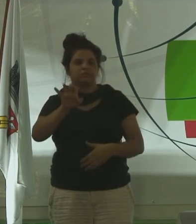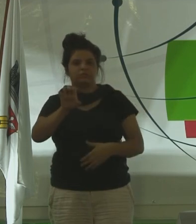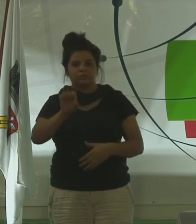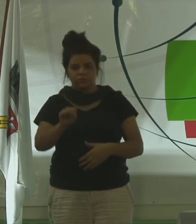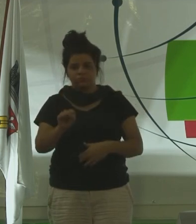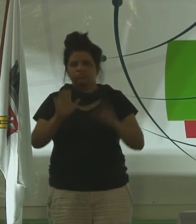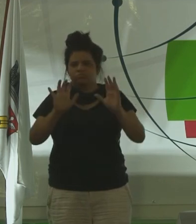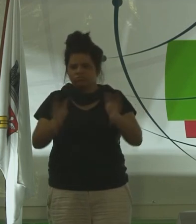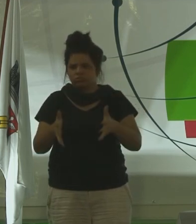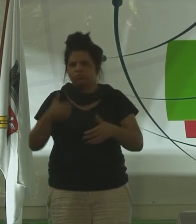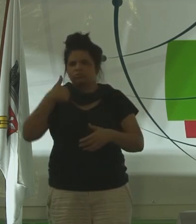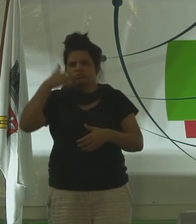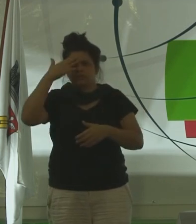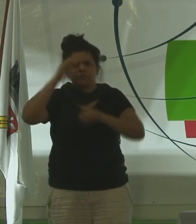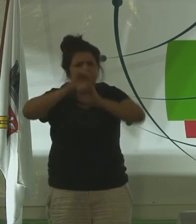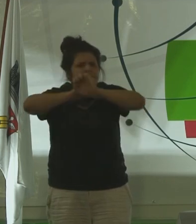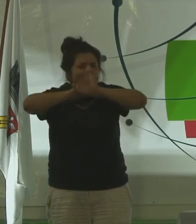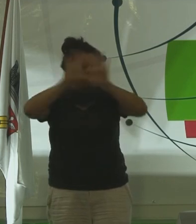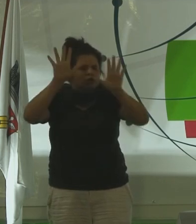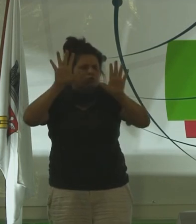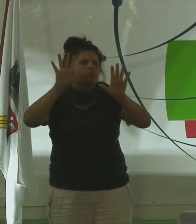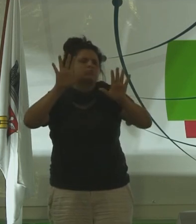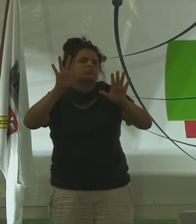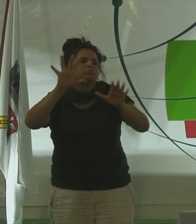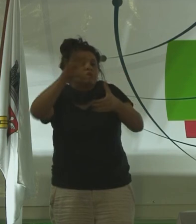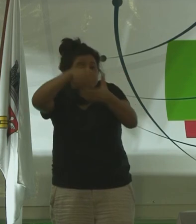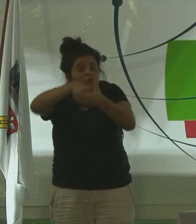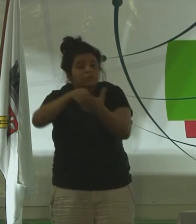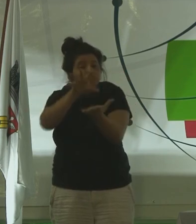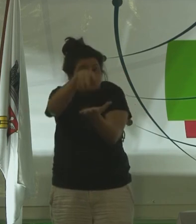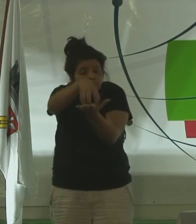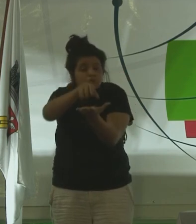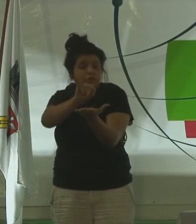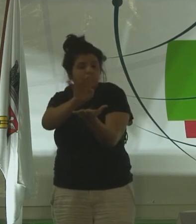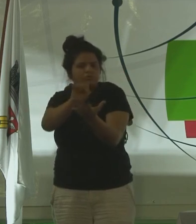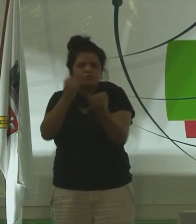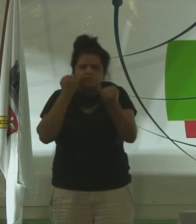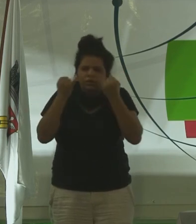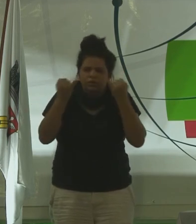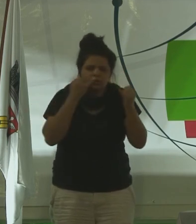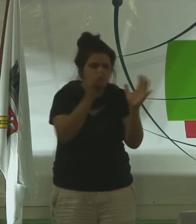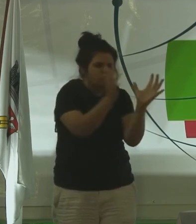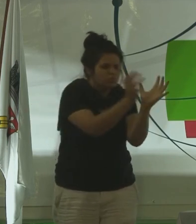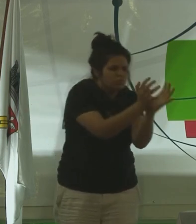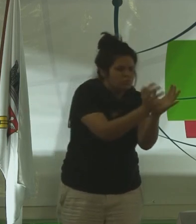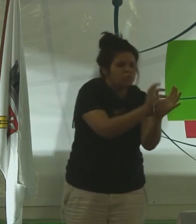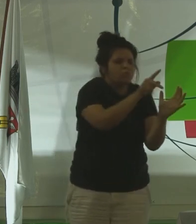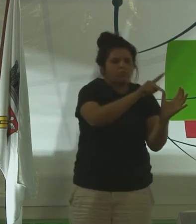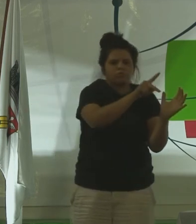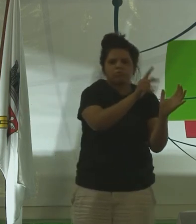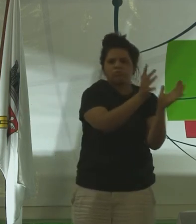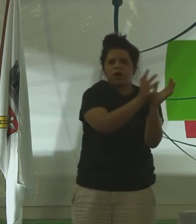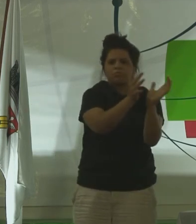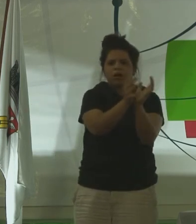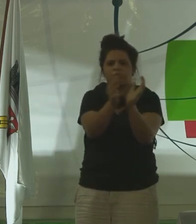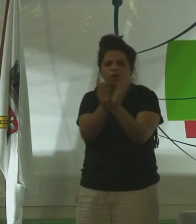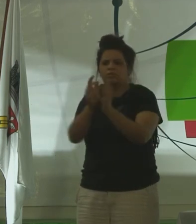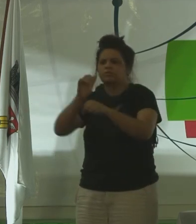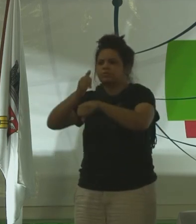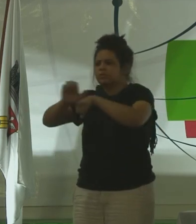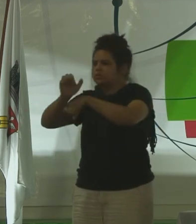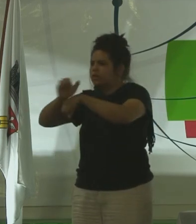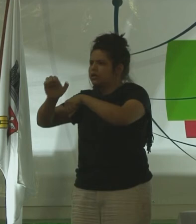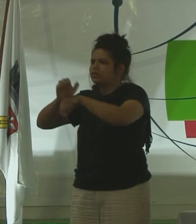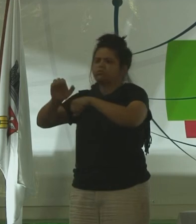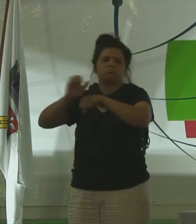gente consegue contemplar no próprio campus, né, com formações de grupos de professores, grupos de